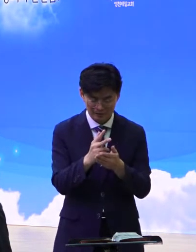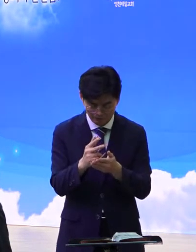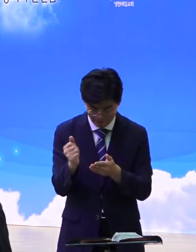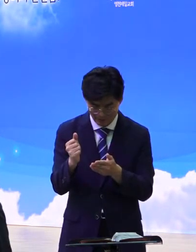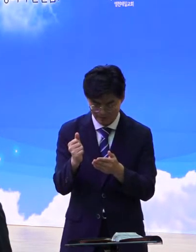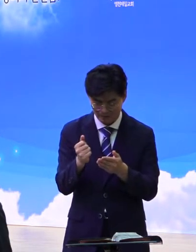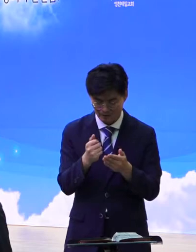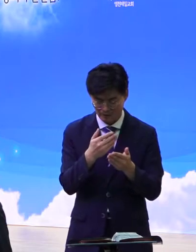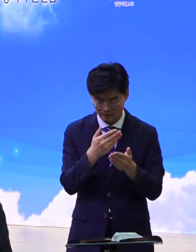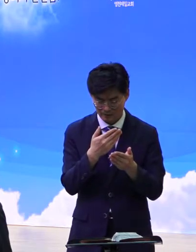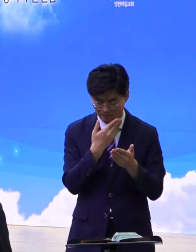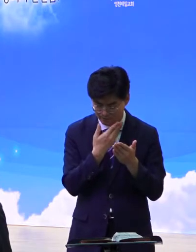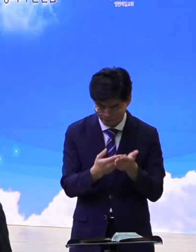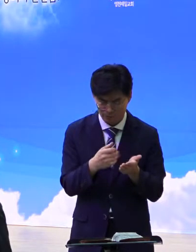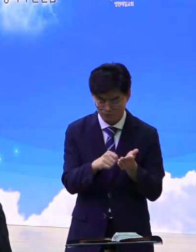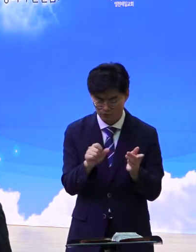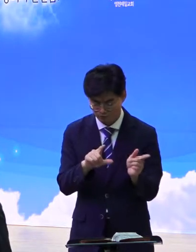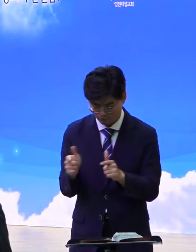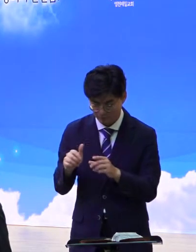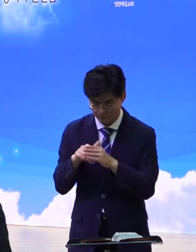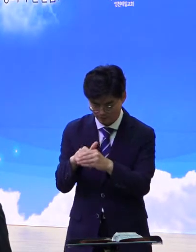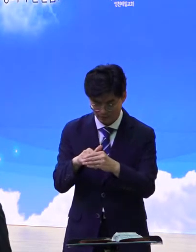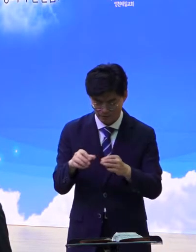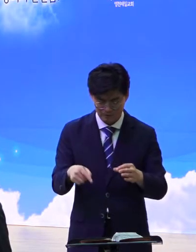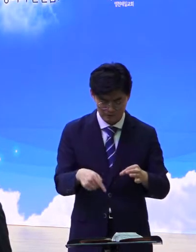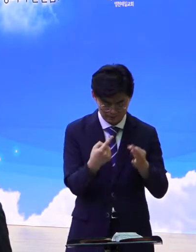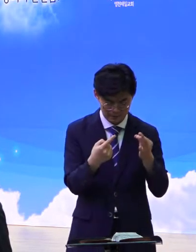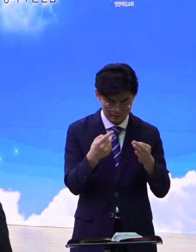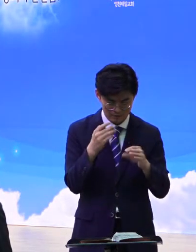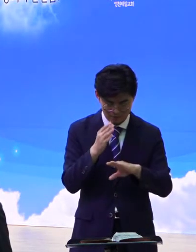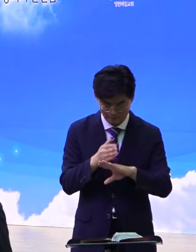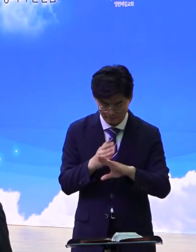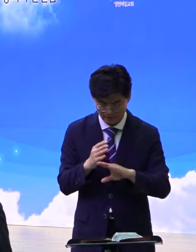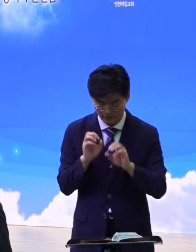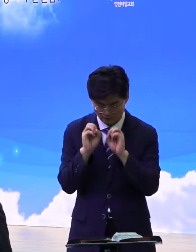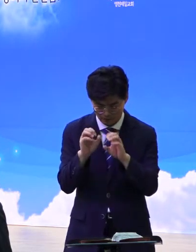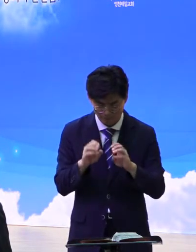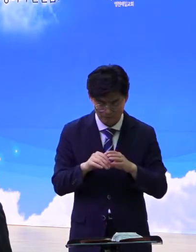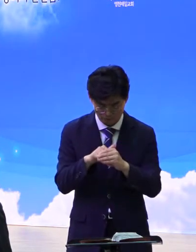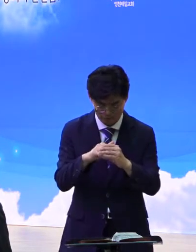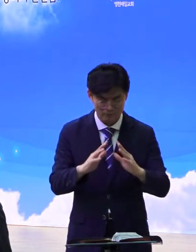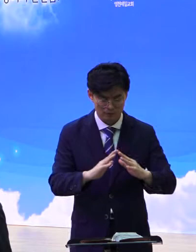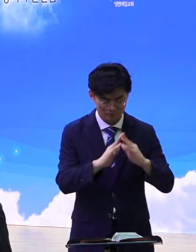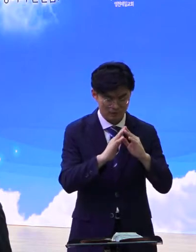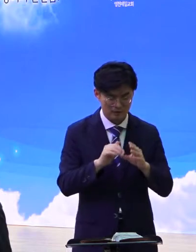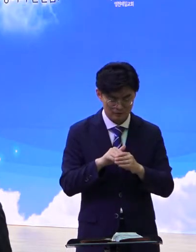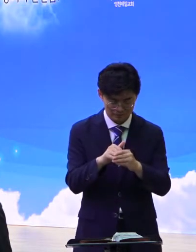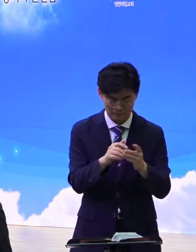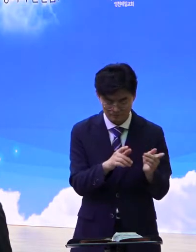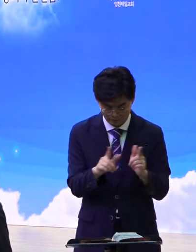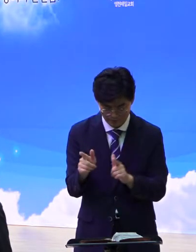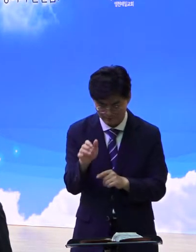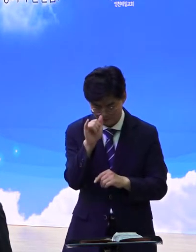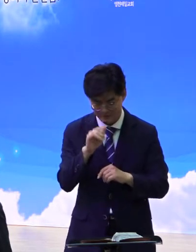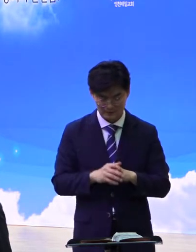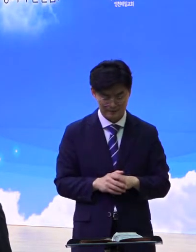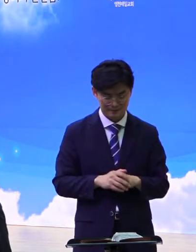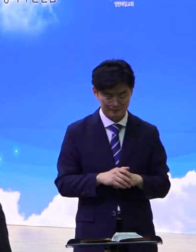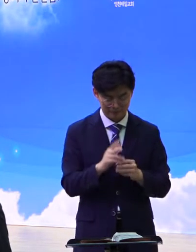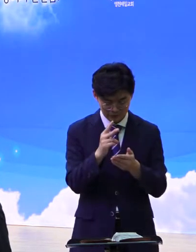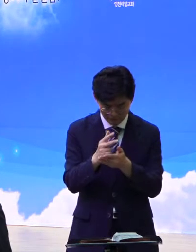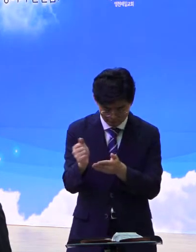주일헌금으로 11조로 감사헌금으로 선교헌금으로 건축헌금으로 구제헌금으로